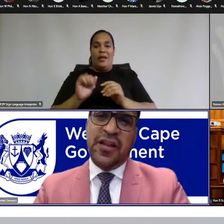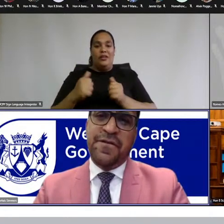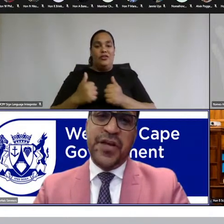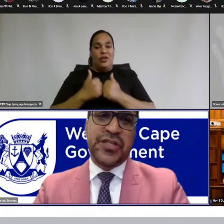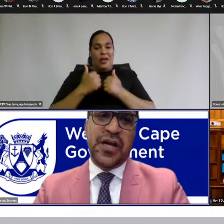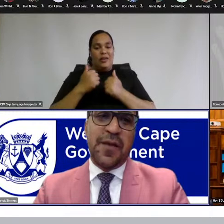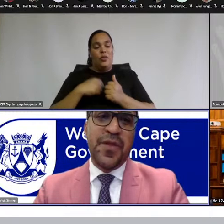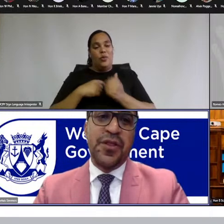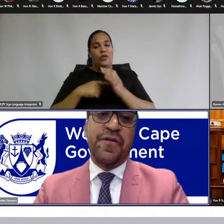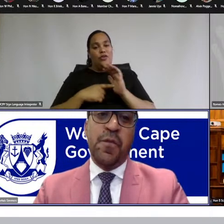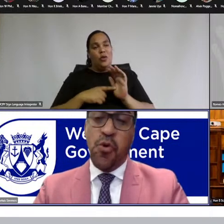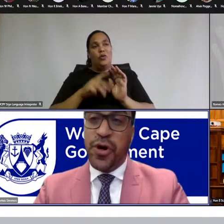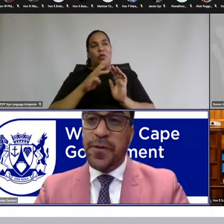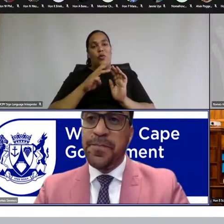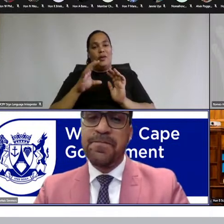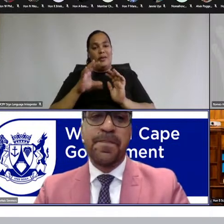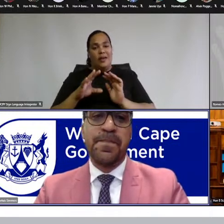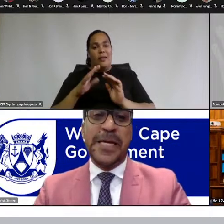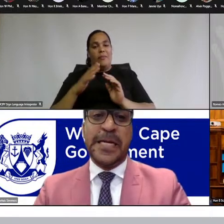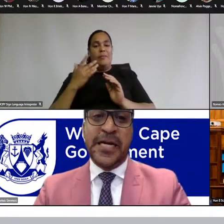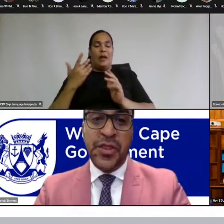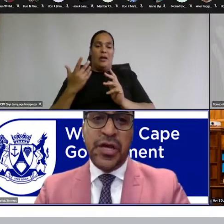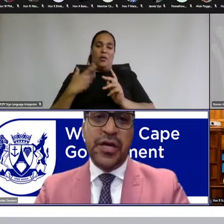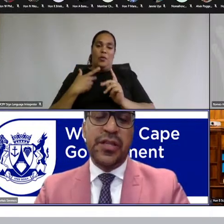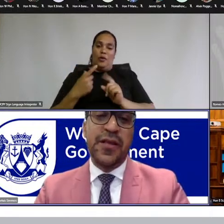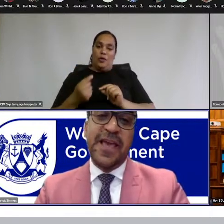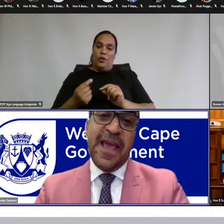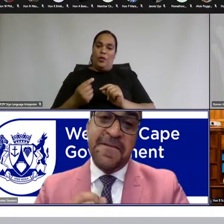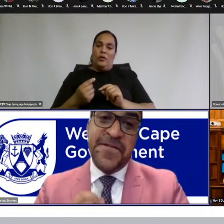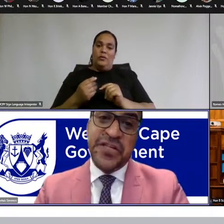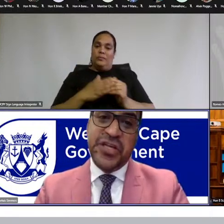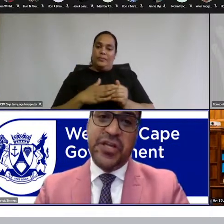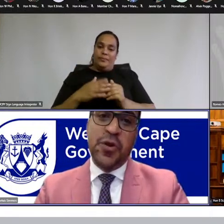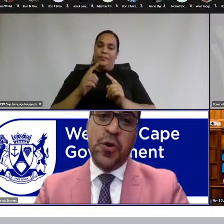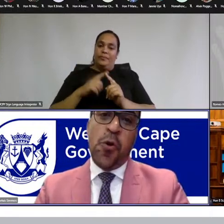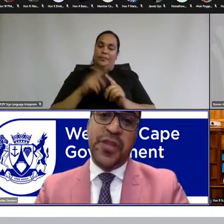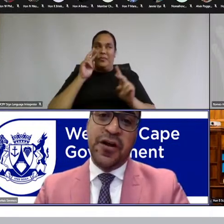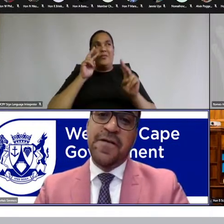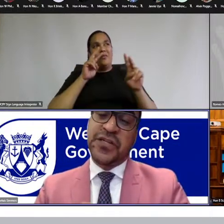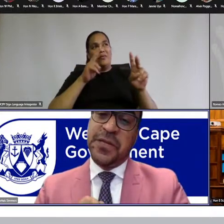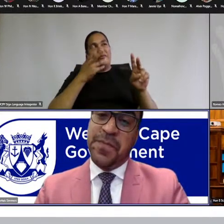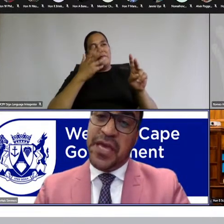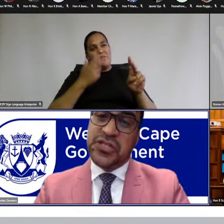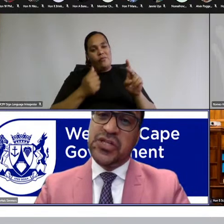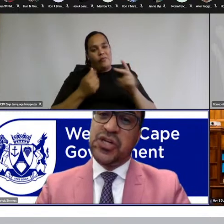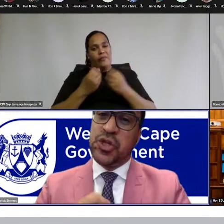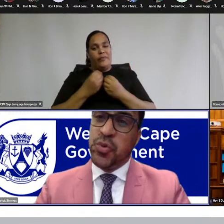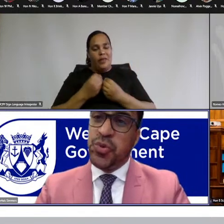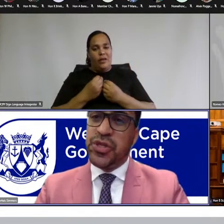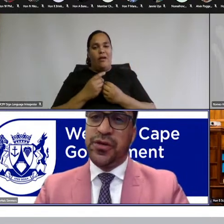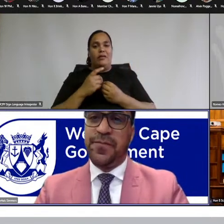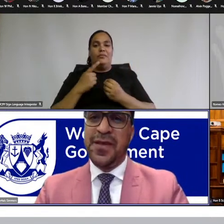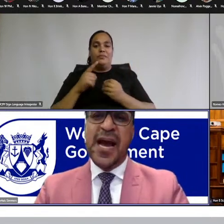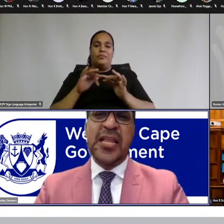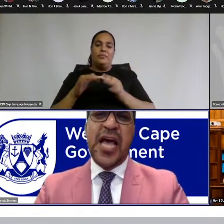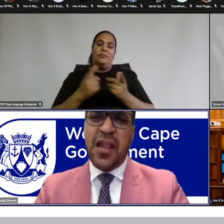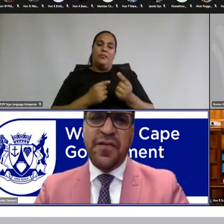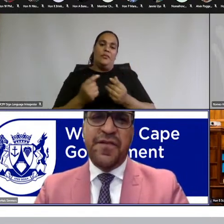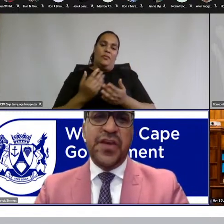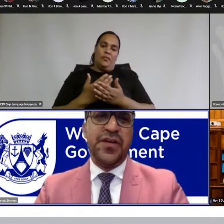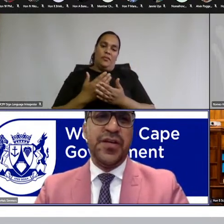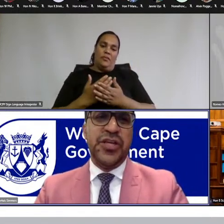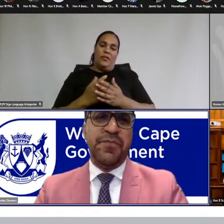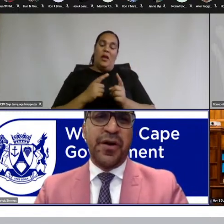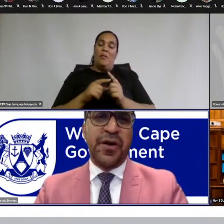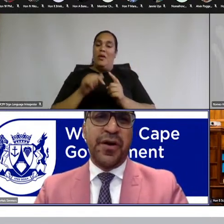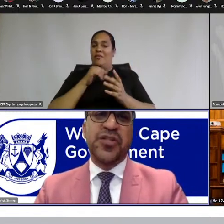ons egter dat die Weskaap die vermoë, kundigheid en visie het om dinge vir sy mense gedoen te kry. Uit